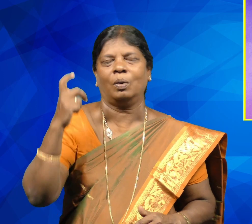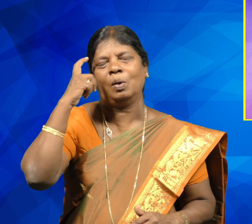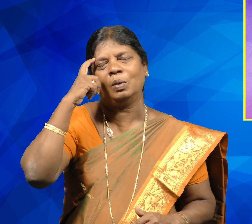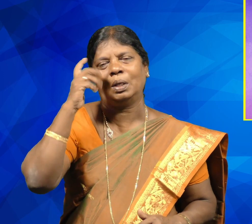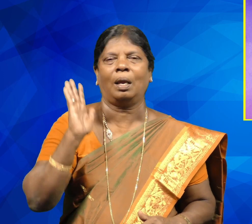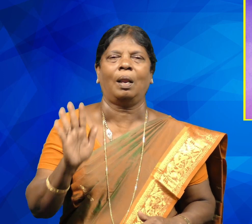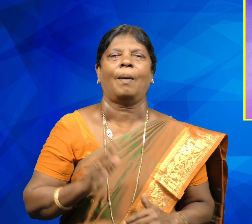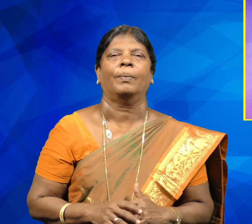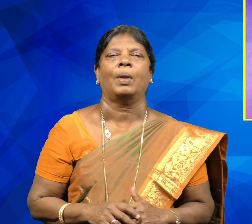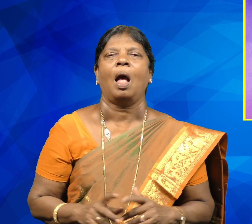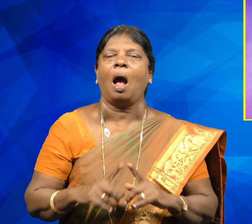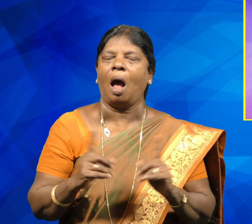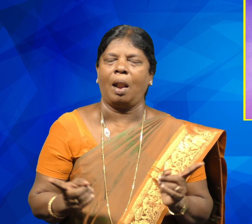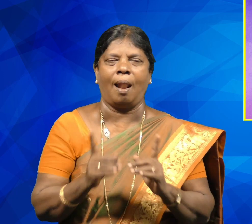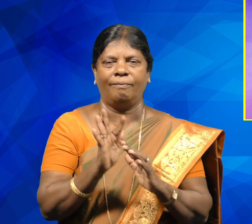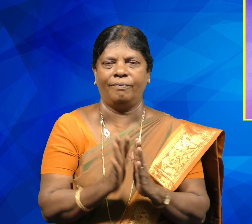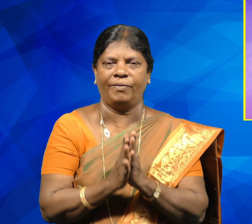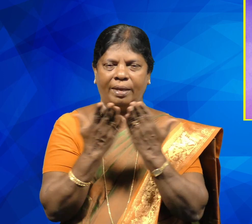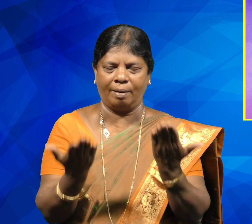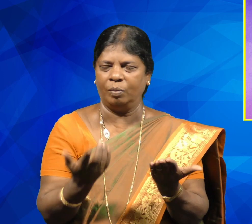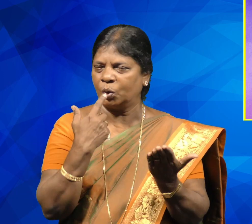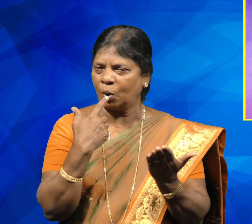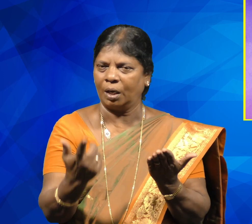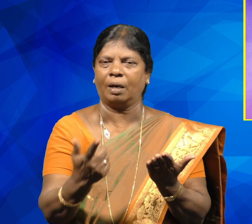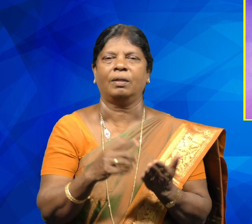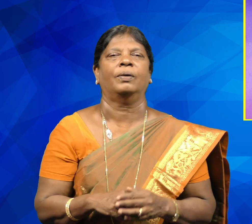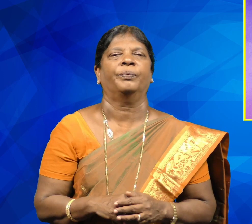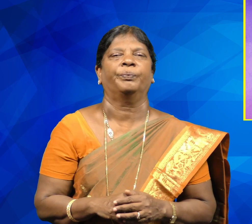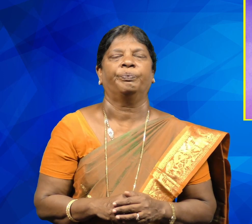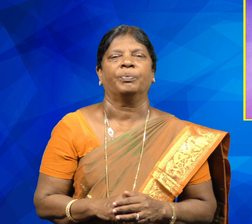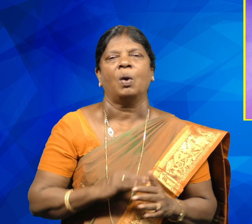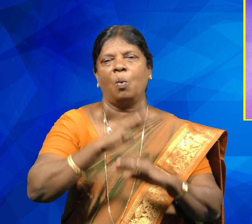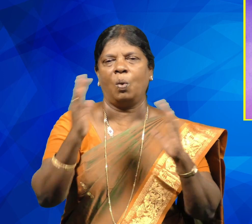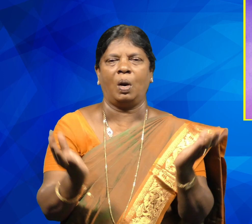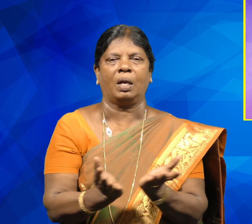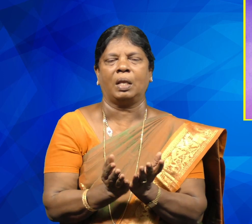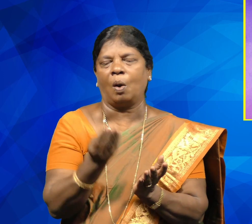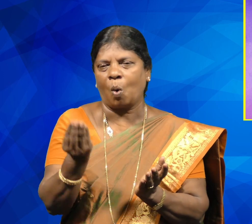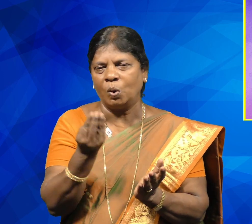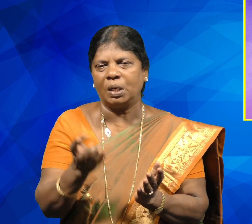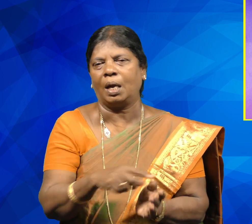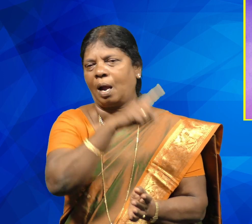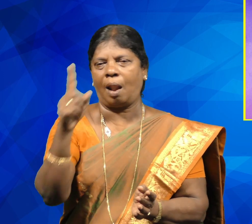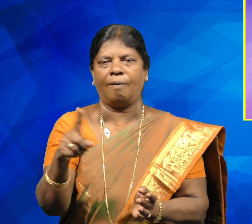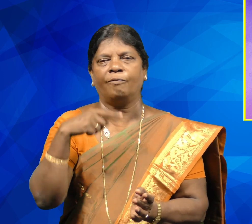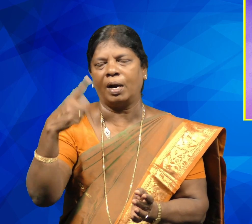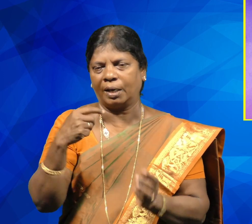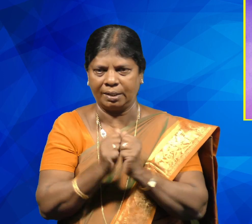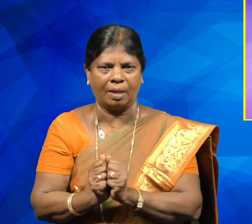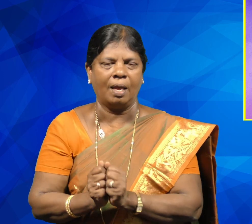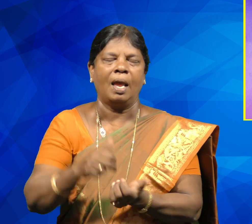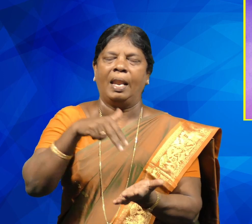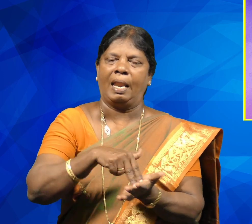என்று நீங்கள் யோசித்துக் கொண்டு இருக்கக்கூடும். ஆனால் பைபிள் அதற்கெல்லாம் தெளிவான பதிலை தருகிறது. உலகத்திலே கொஞ்ச காலம்